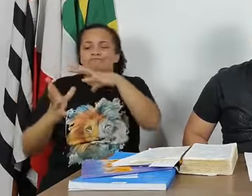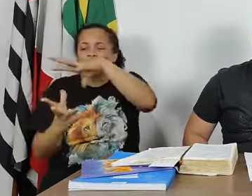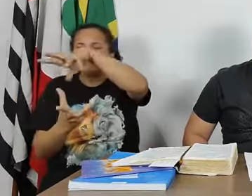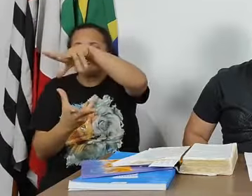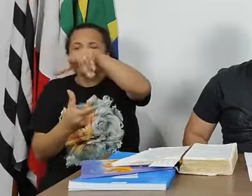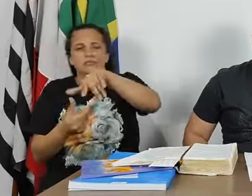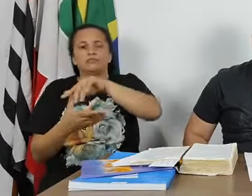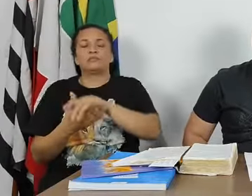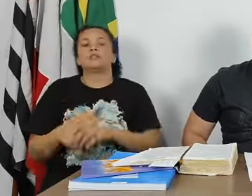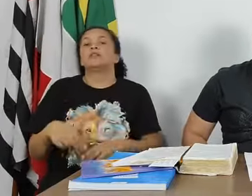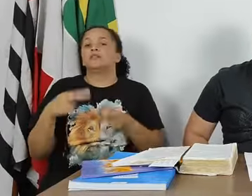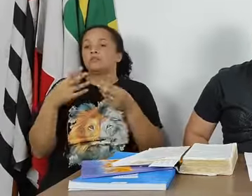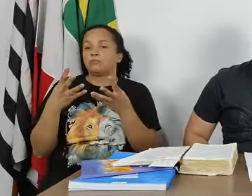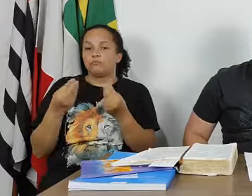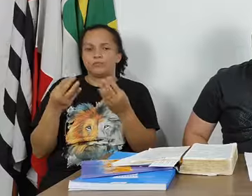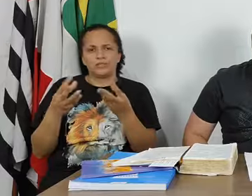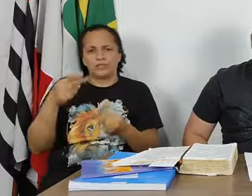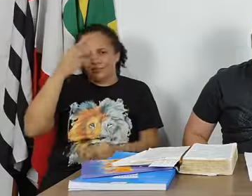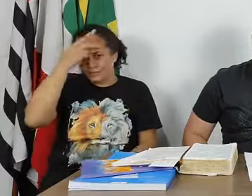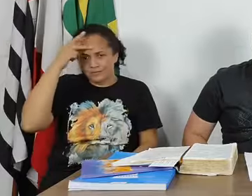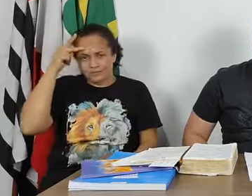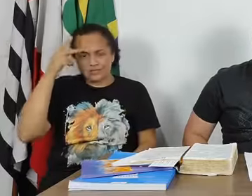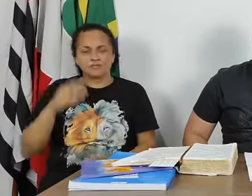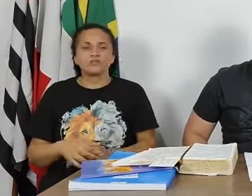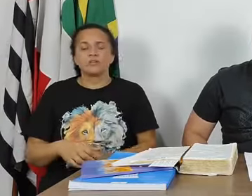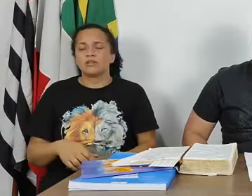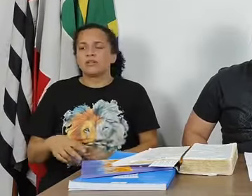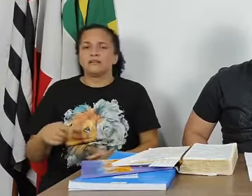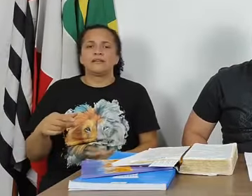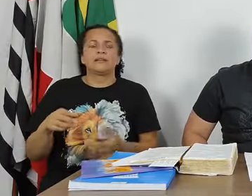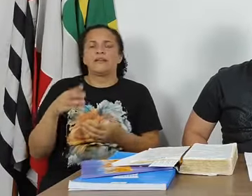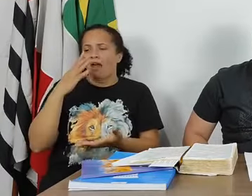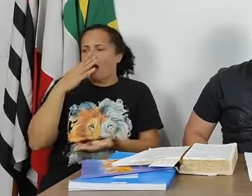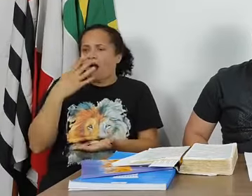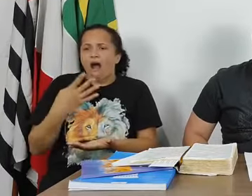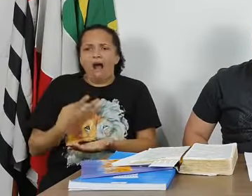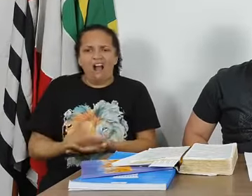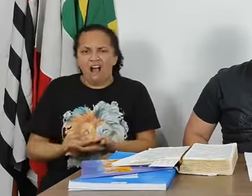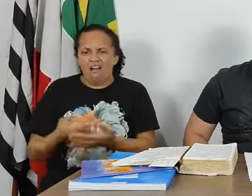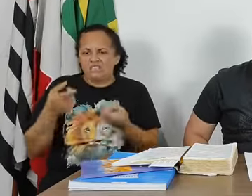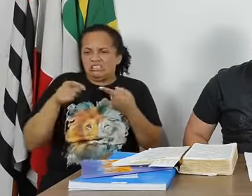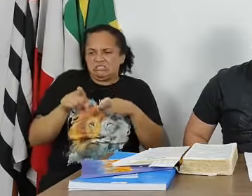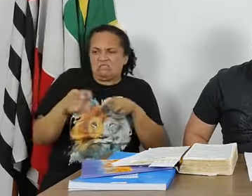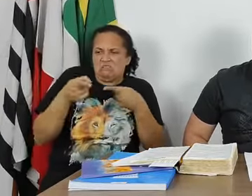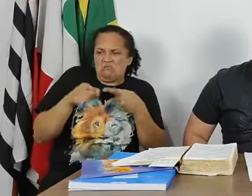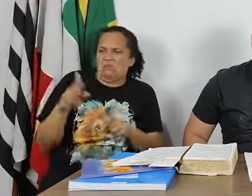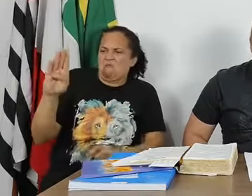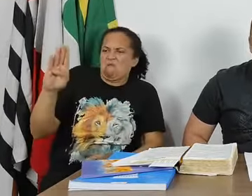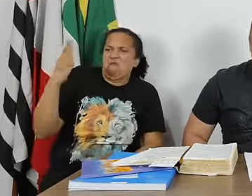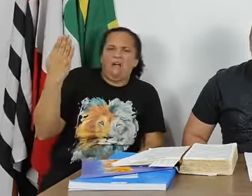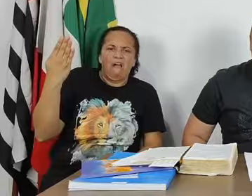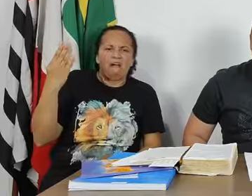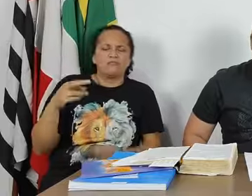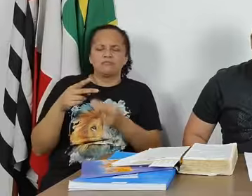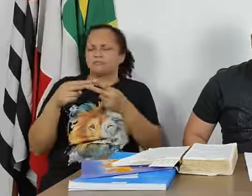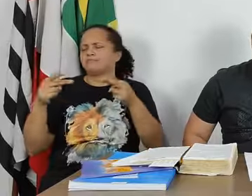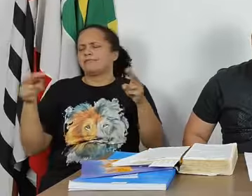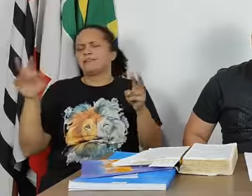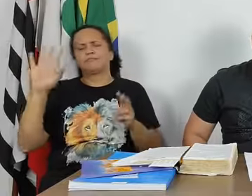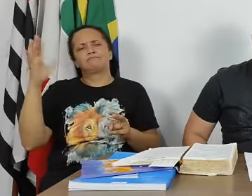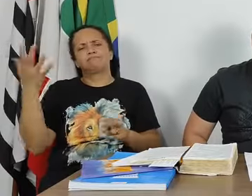se escandalizar, trair e odiar uns aos outros. Levantar-se-ão muitos falsos profetas, e